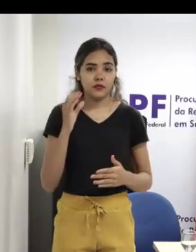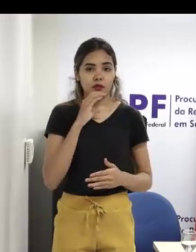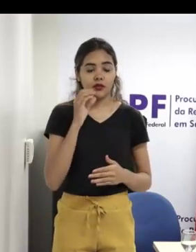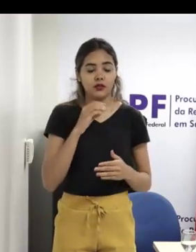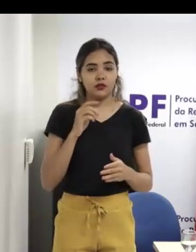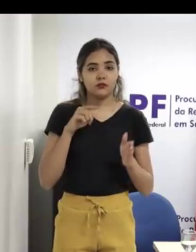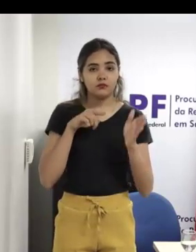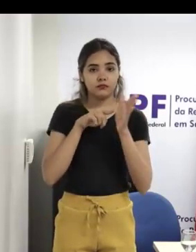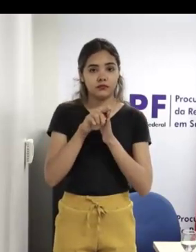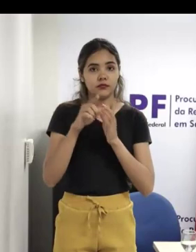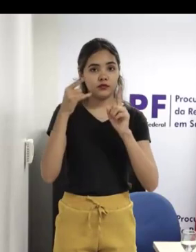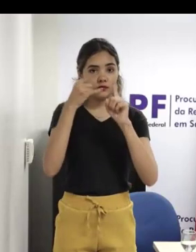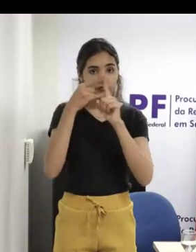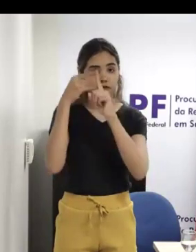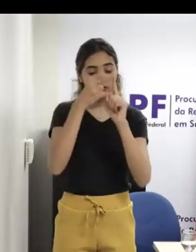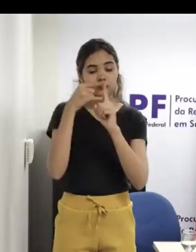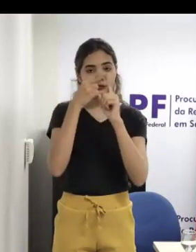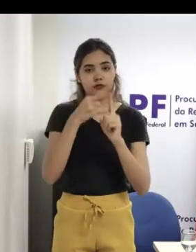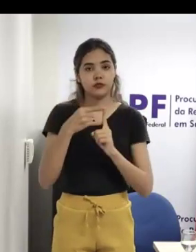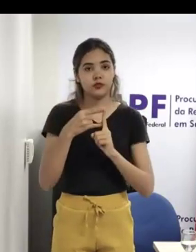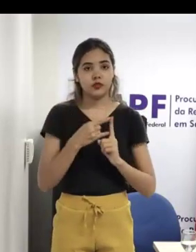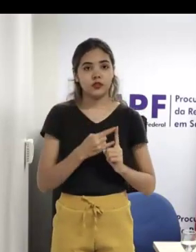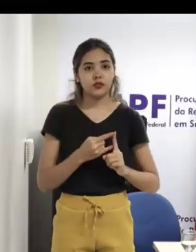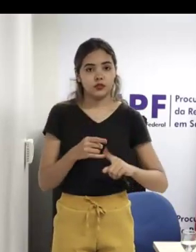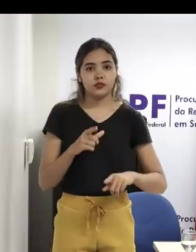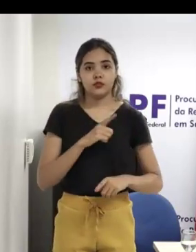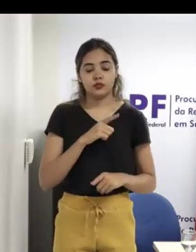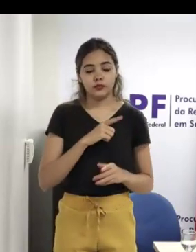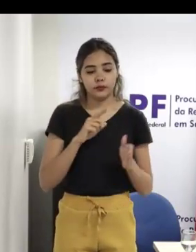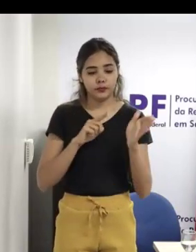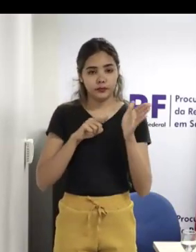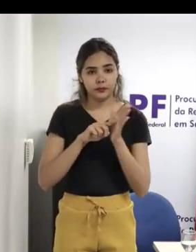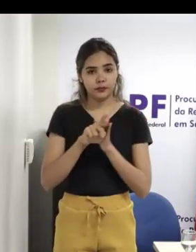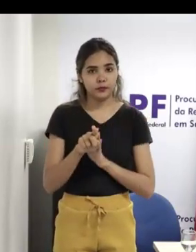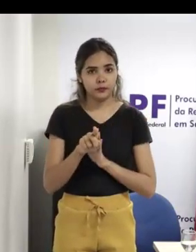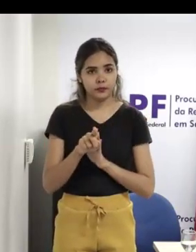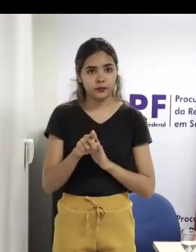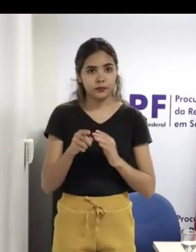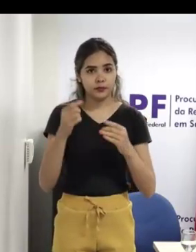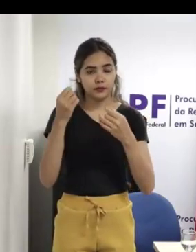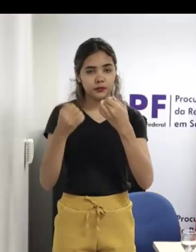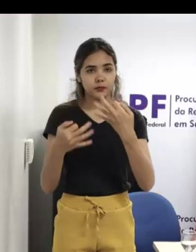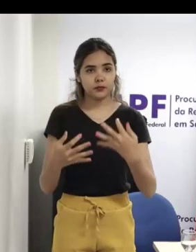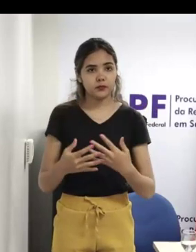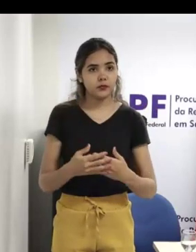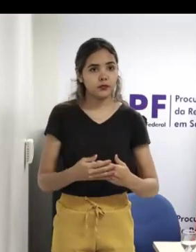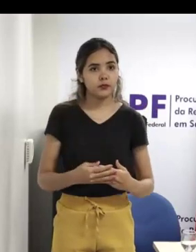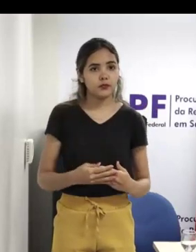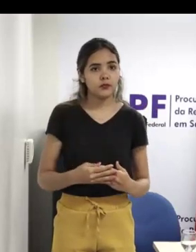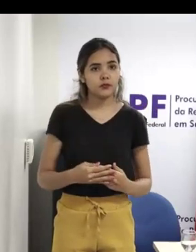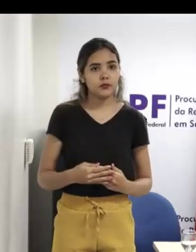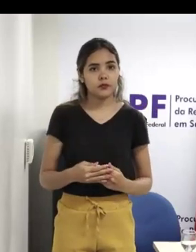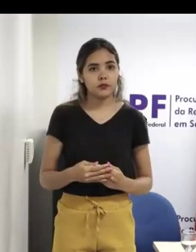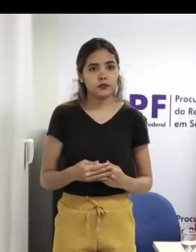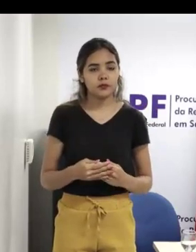chat que eu acho que são mais sucintas e aí eu passo a palavra aqui para mais dois eh uma é como resguardar as